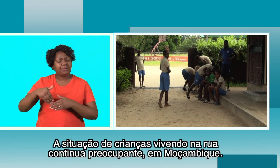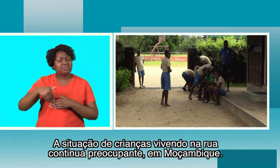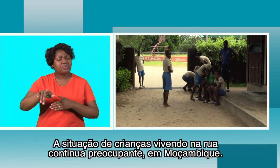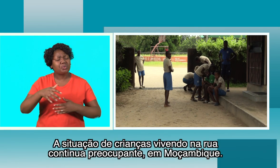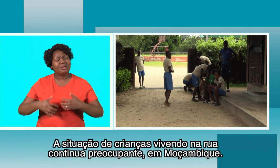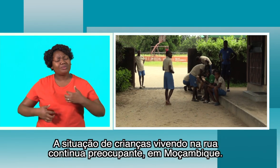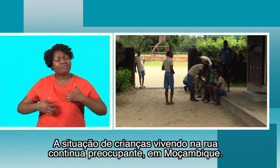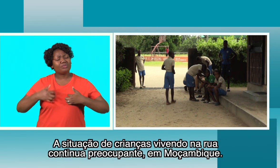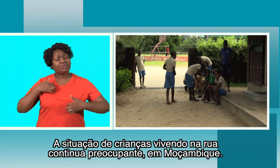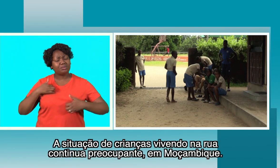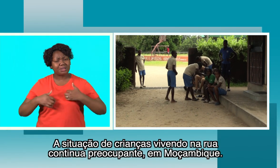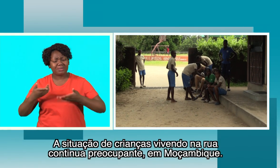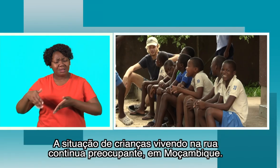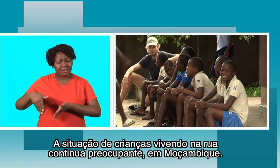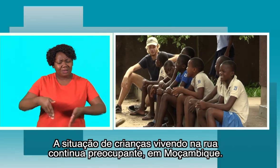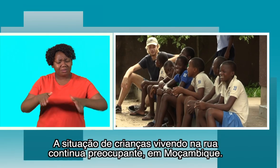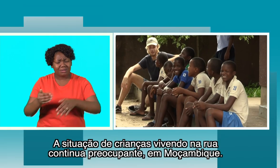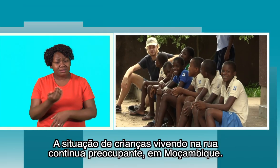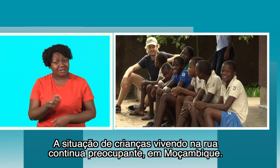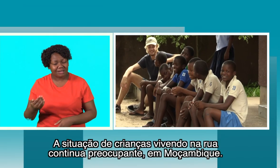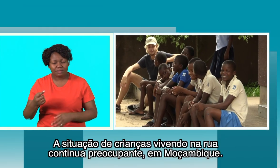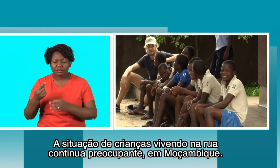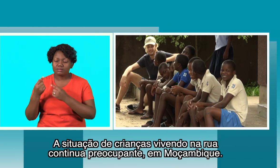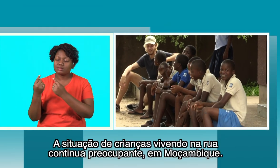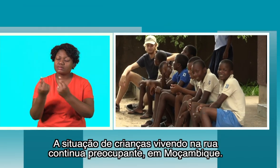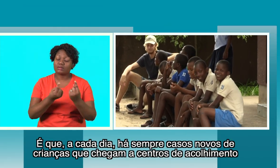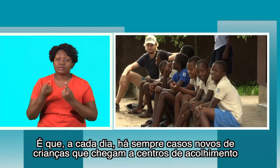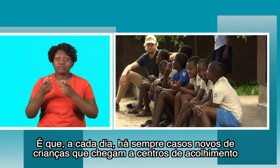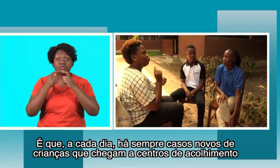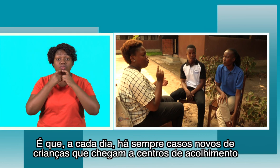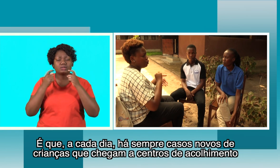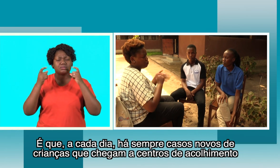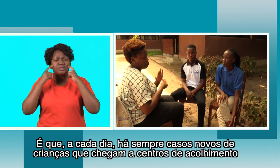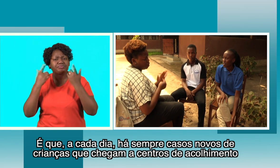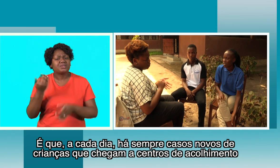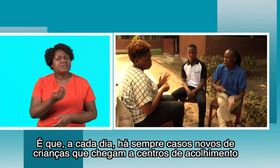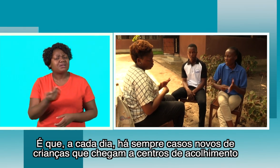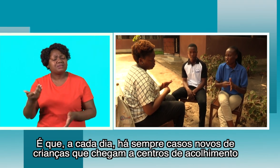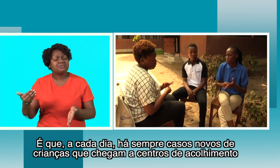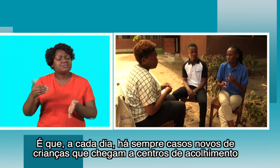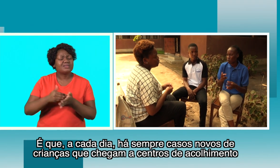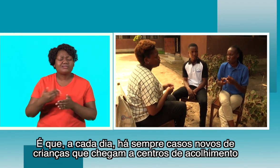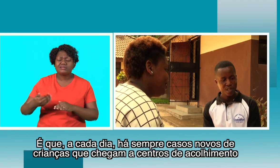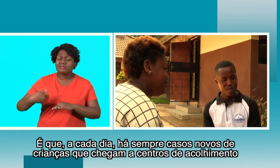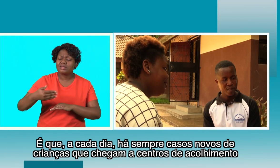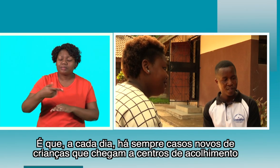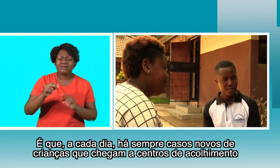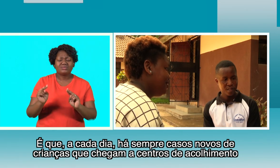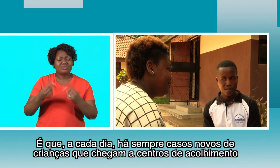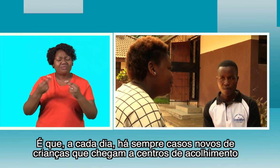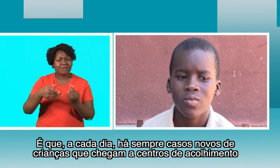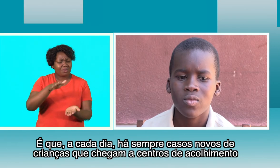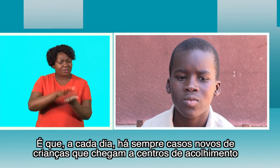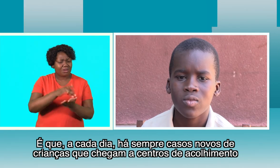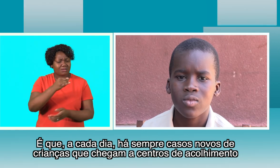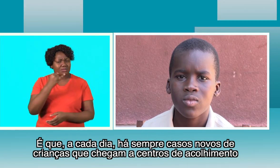A situação de crianças vivendo na rua continua preocupante em Moçambique. É que a cada dia há sempre casos novos